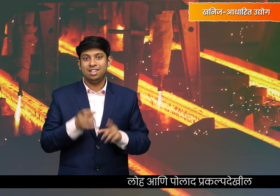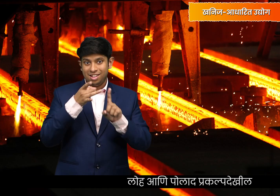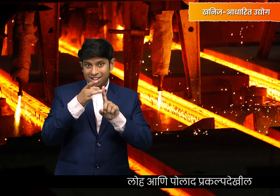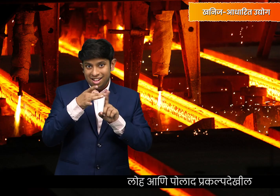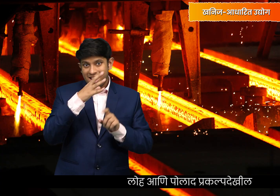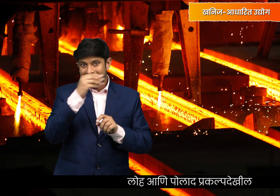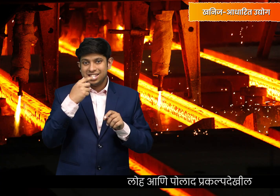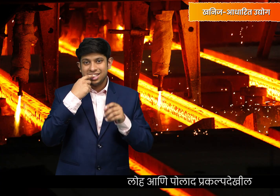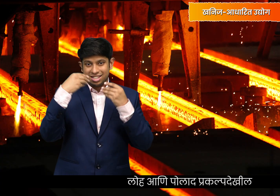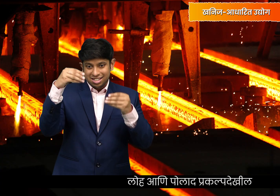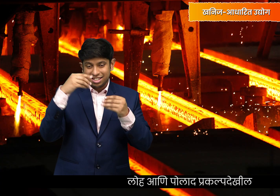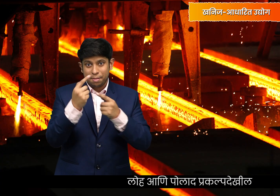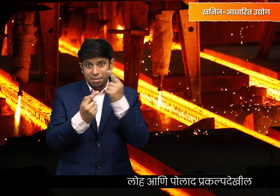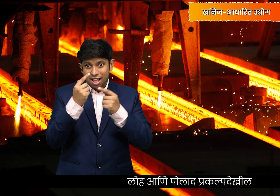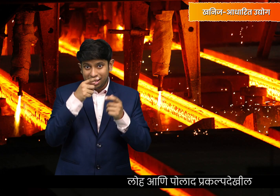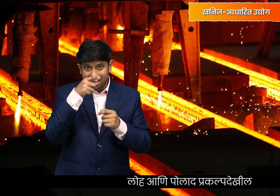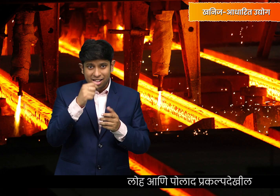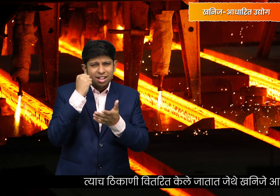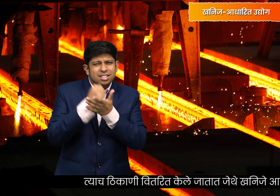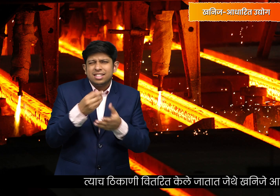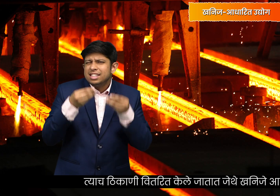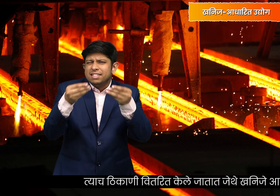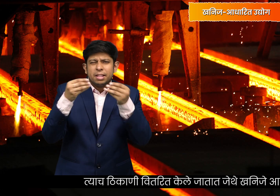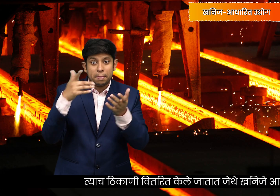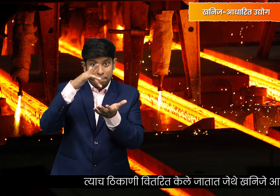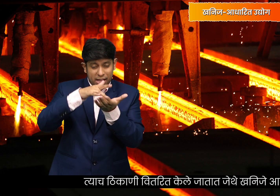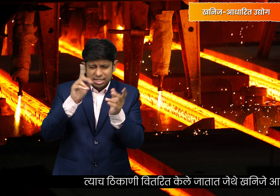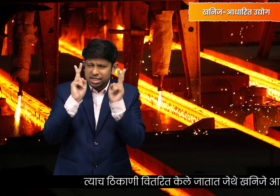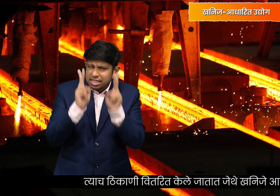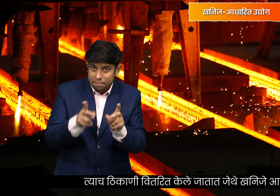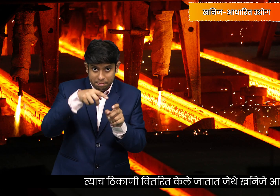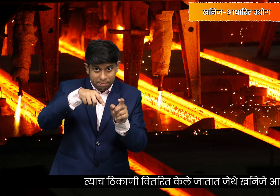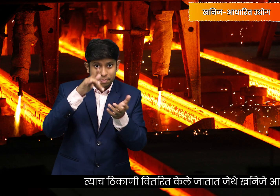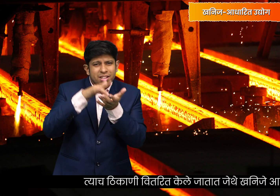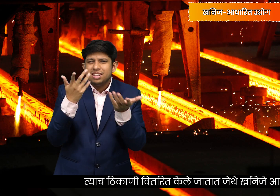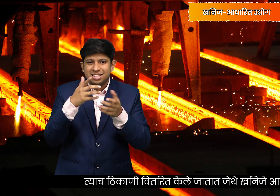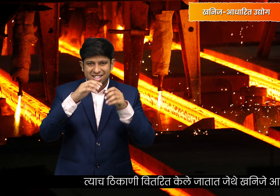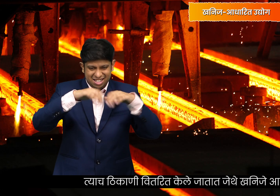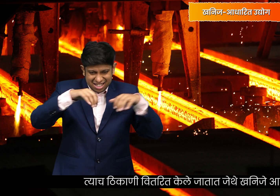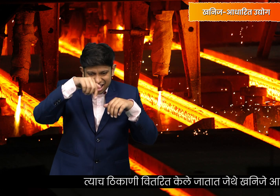लोह आणि पोलाद प्रकल्प देखील त्याच ठिकाणी वितरित केले जाते जिथे खनिजे आहेत.